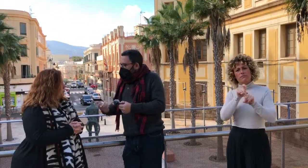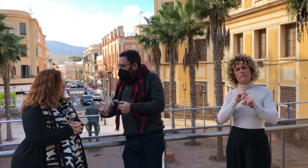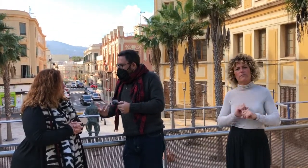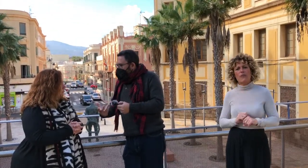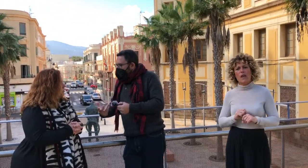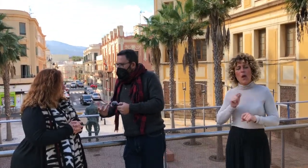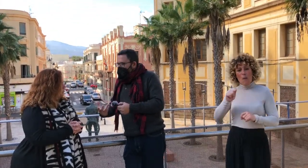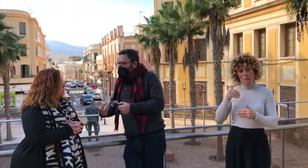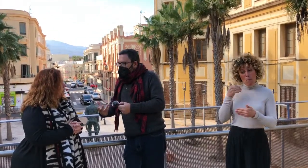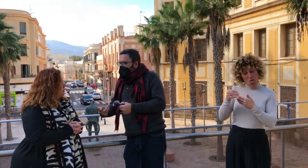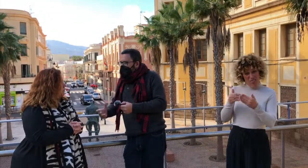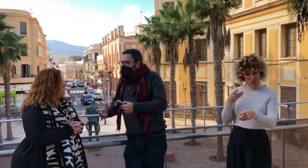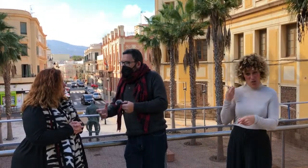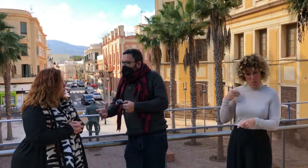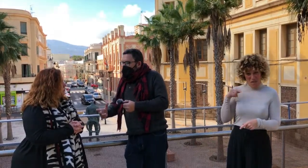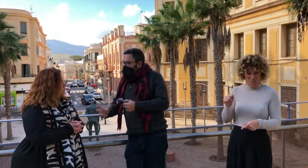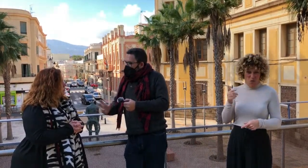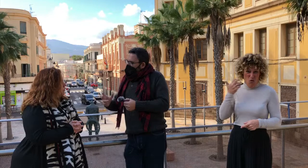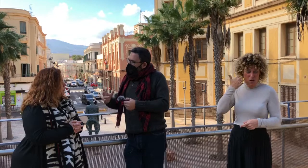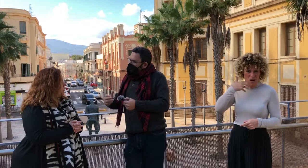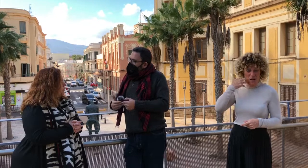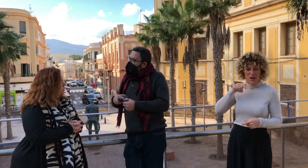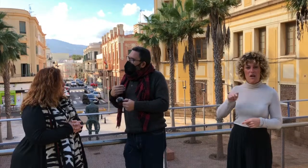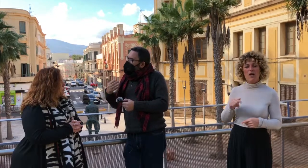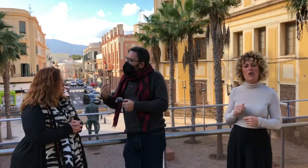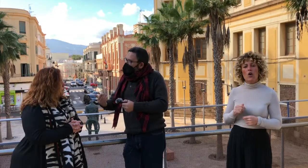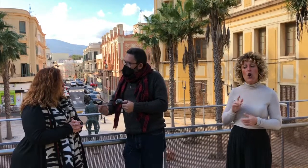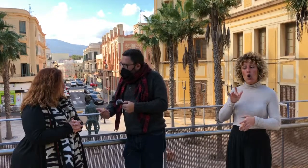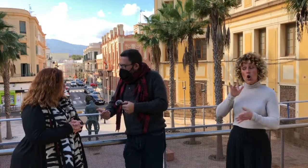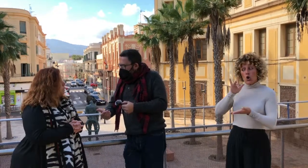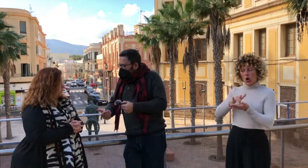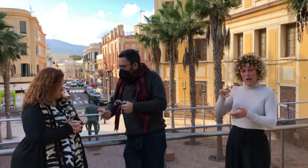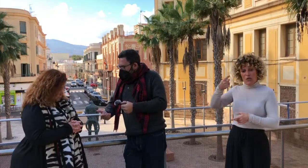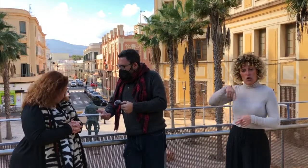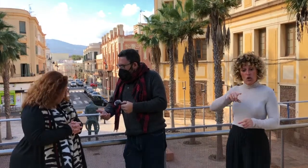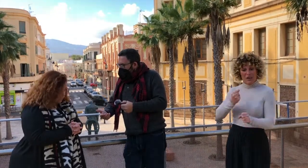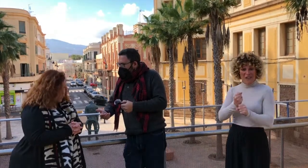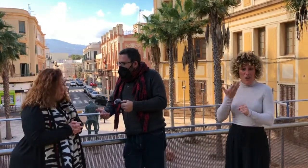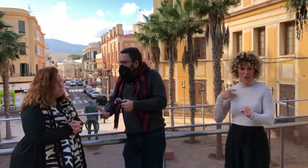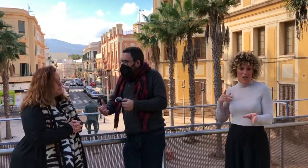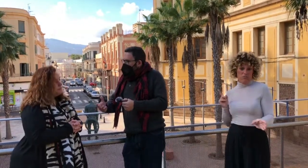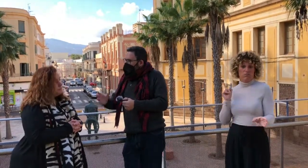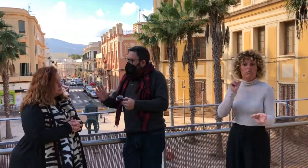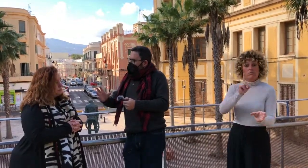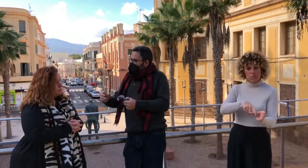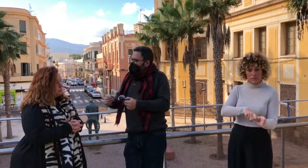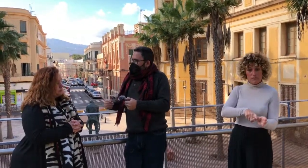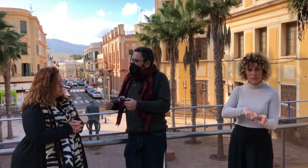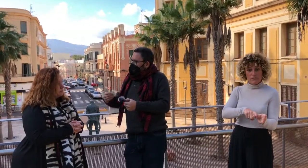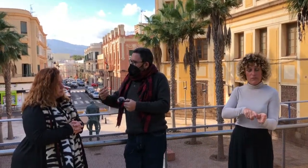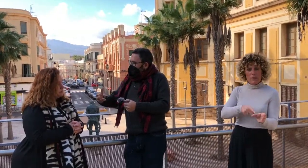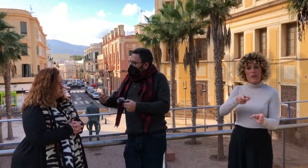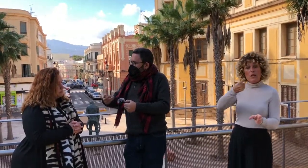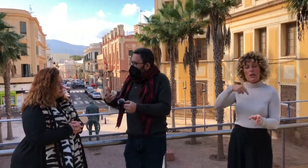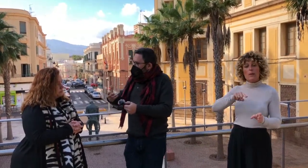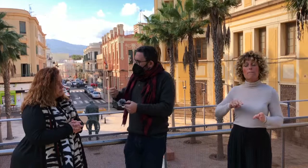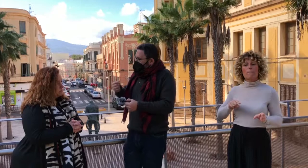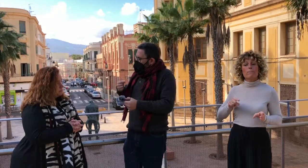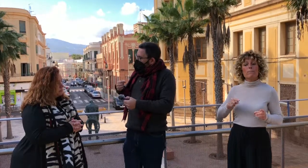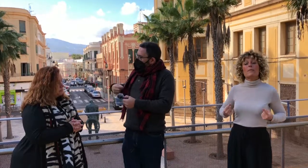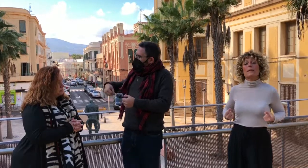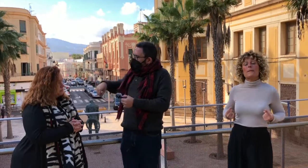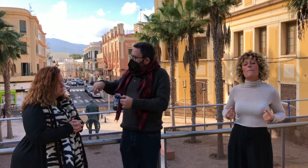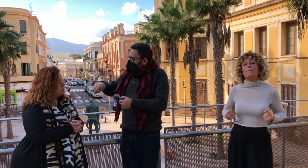proceso extraño que existe, cuando vosotros os incorporáis al trabajo, claro, vosotros llega el primer día donde se